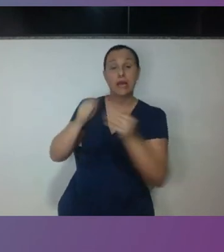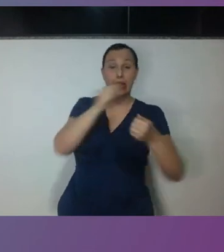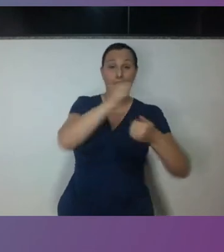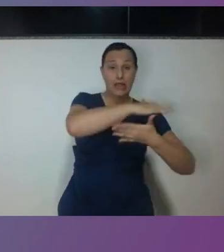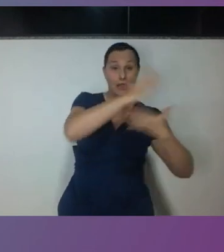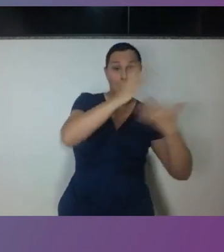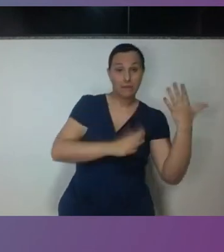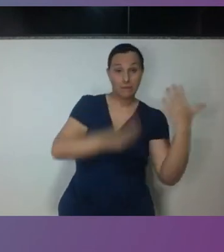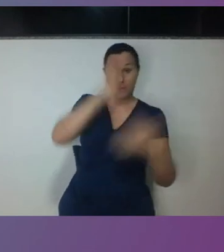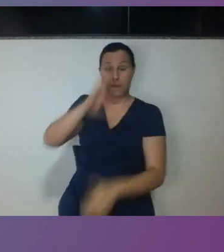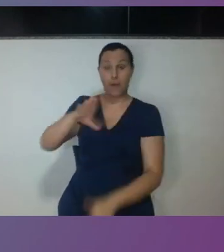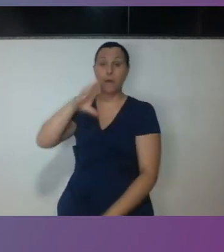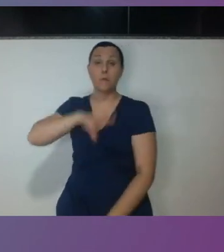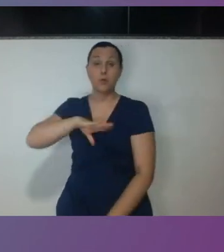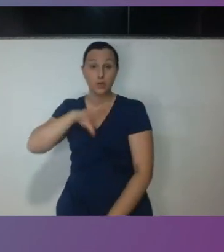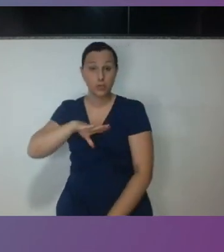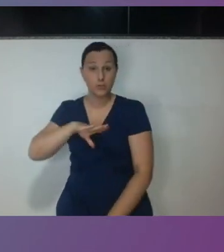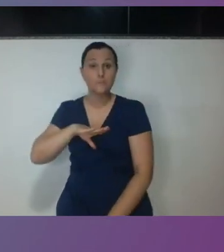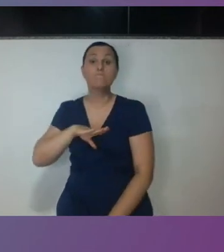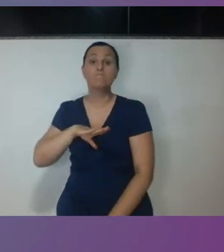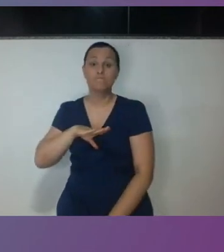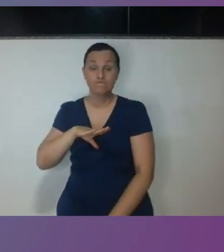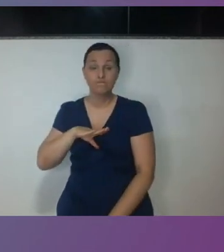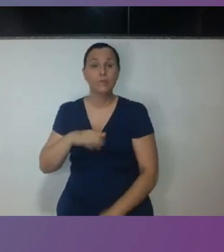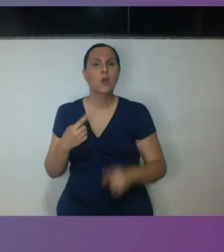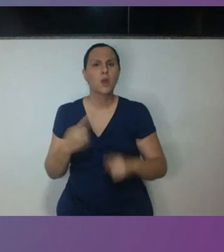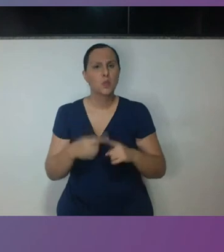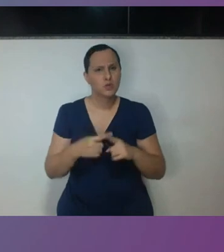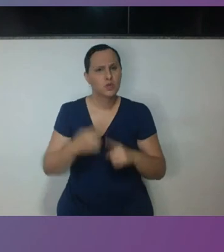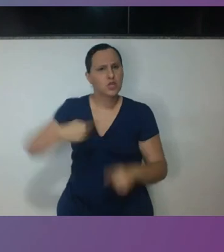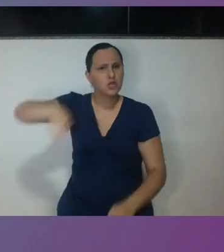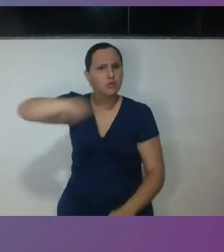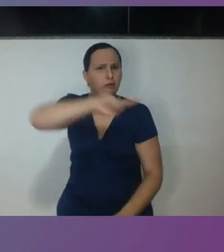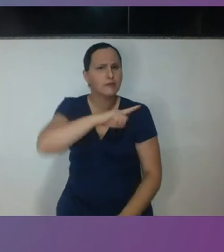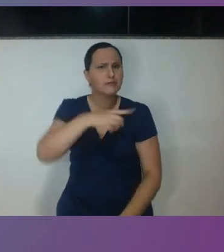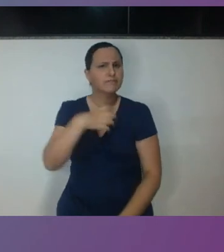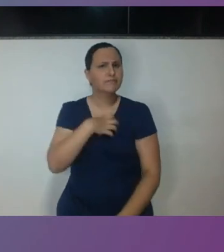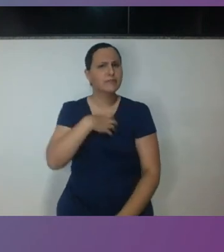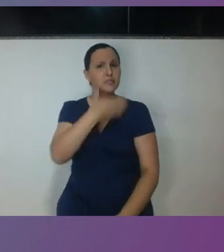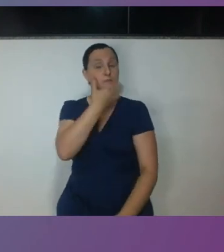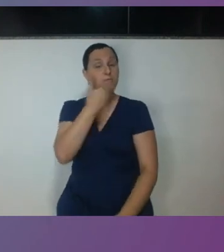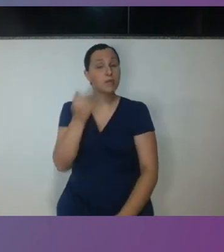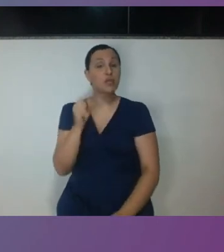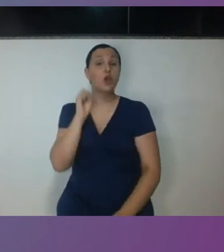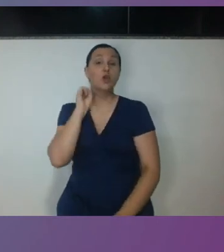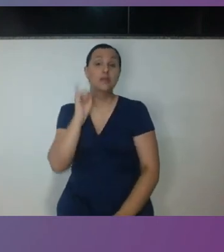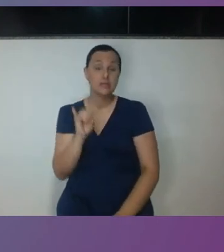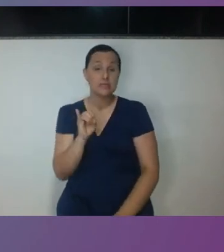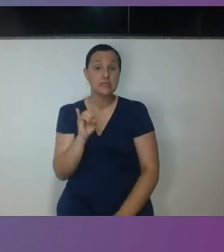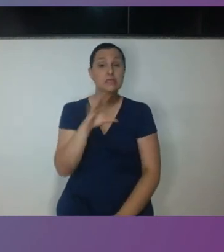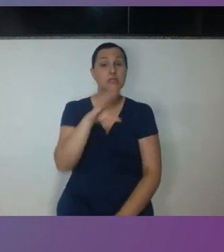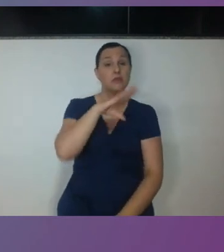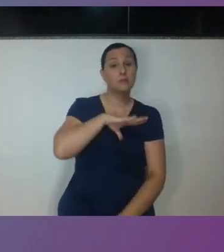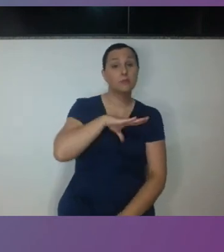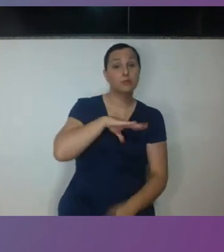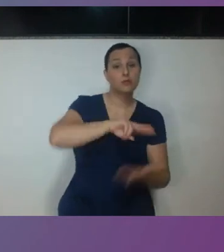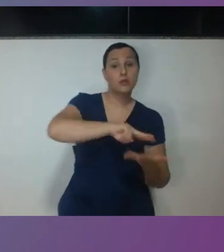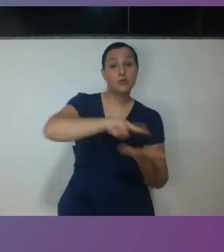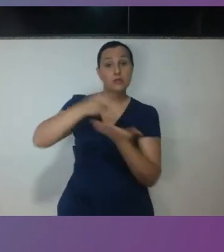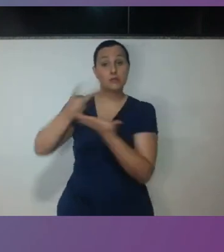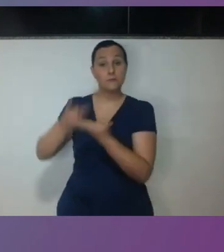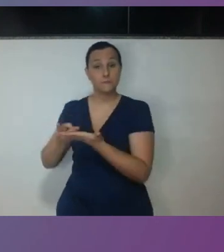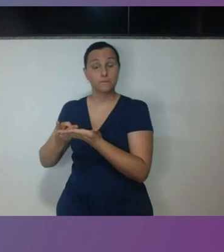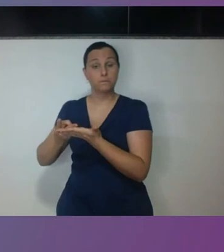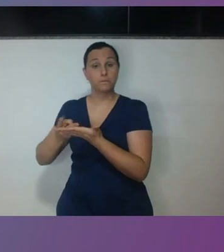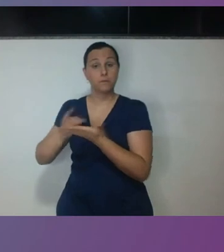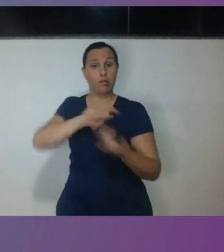muito melhores intérpretes de Libras para português. Não, agora o Arley surtou, ninguém interpreta para